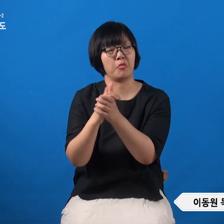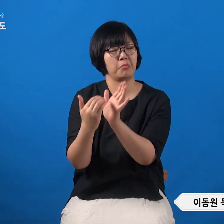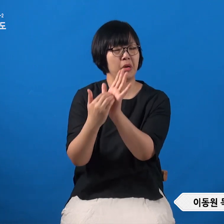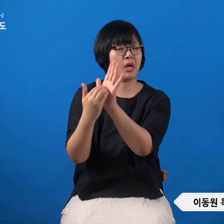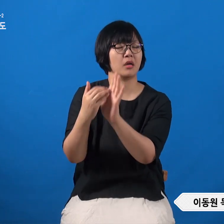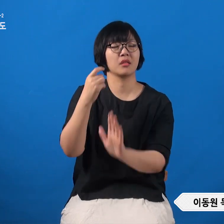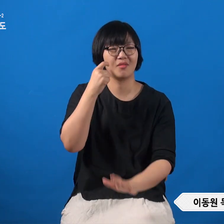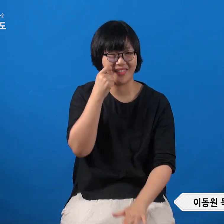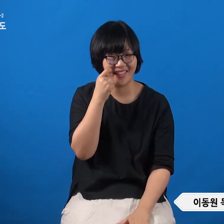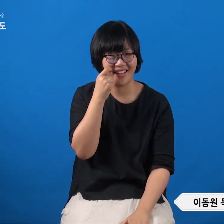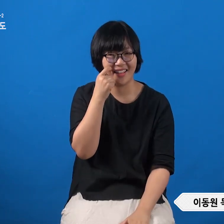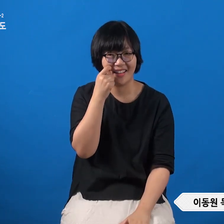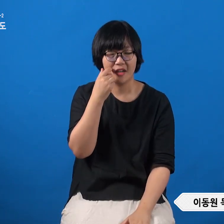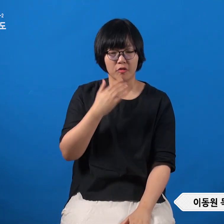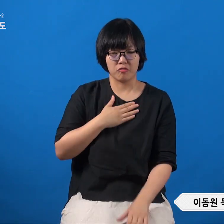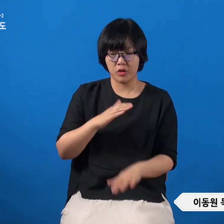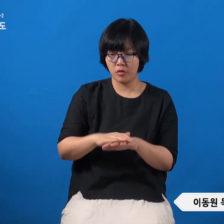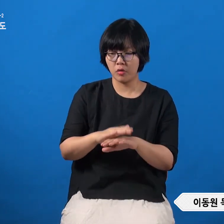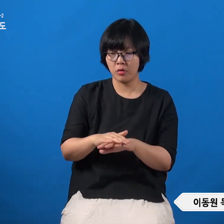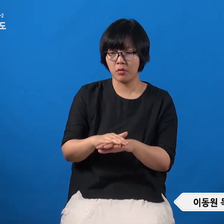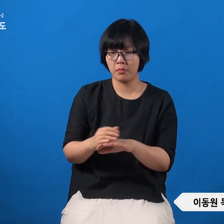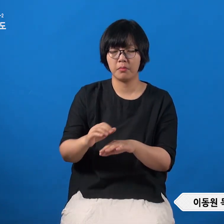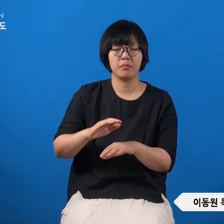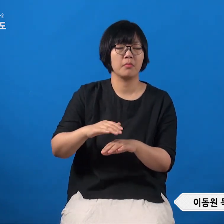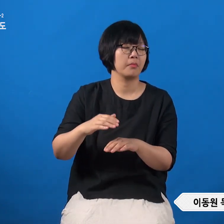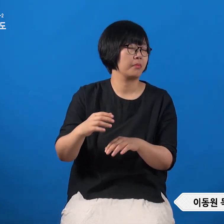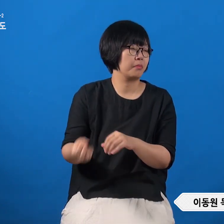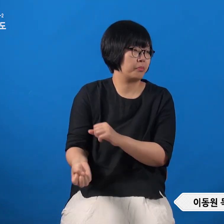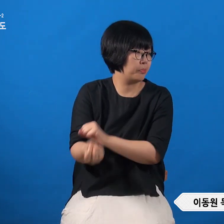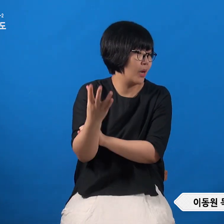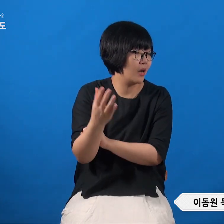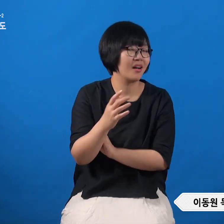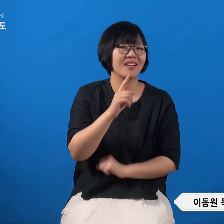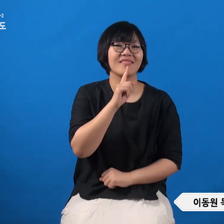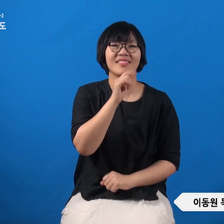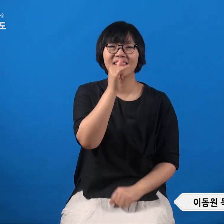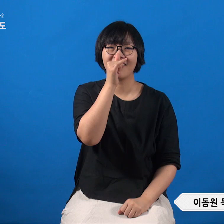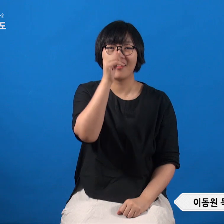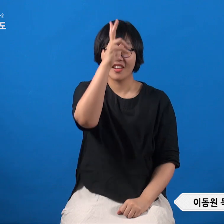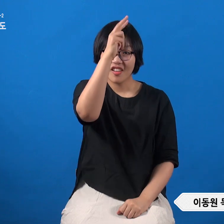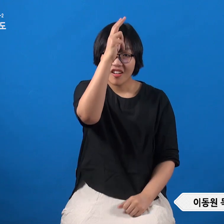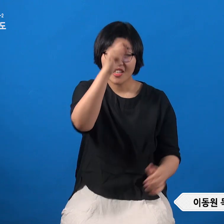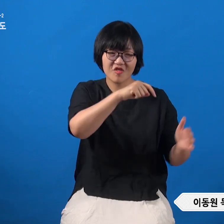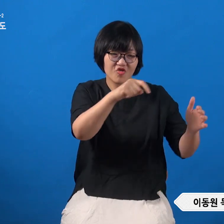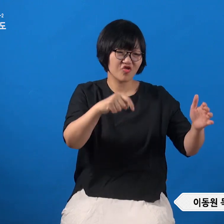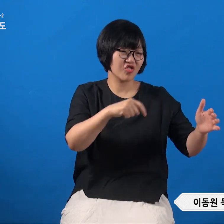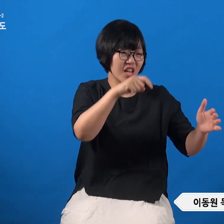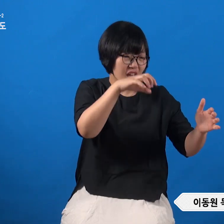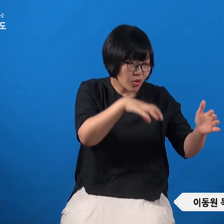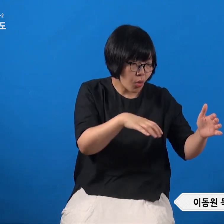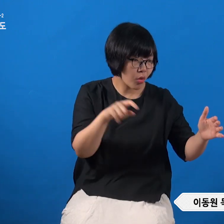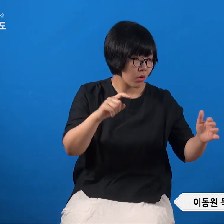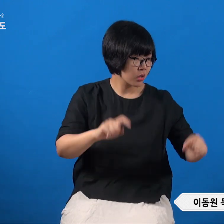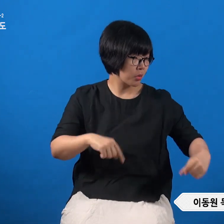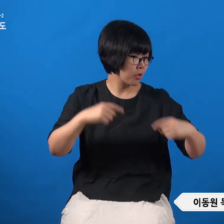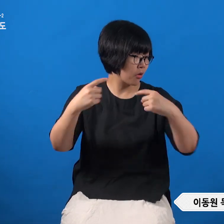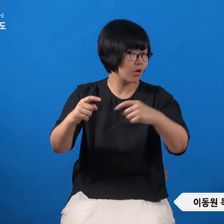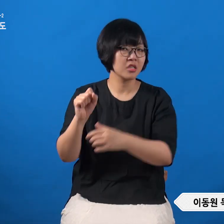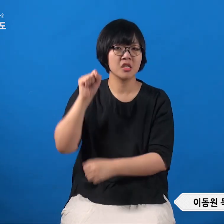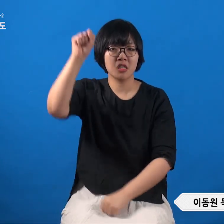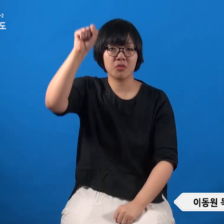그리고 우리의 손을 벗어난 사건이 벌어졌다. 그러니까 우리 중에도, 경찰 중에도 이 시위에 많은